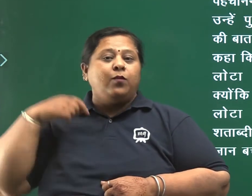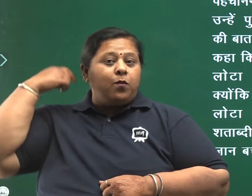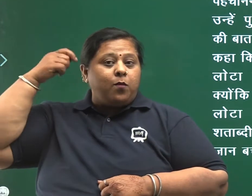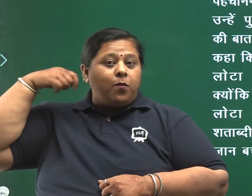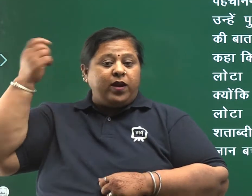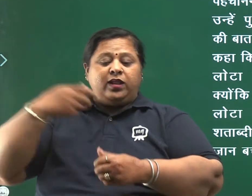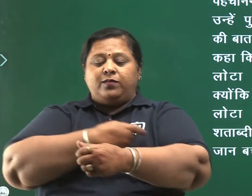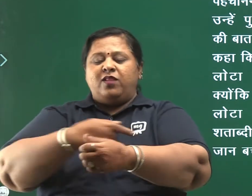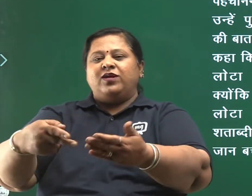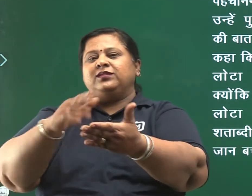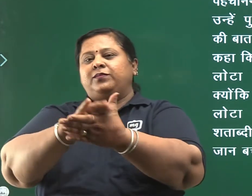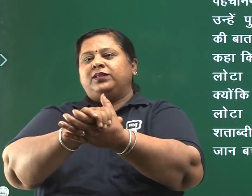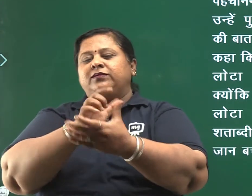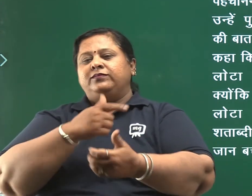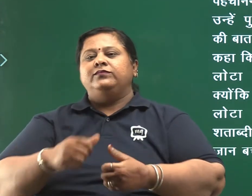पंडित बिलवासी आए।